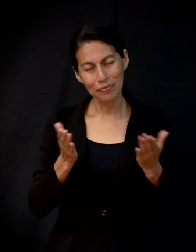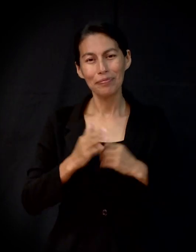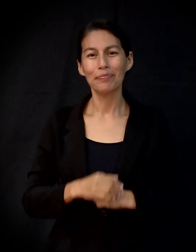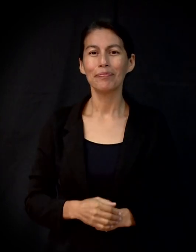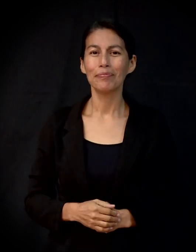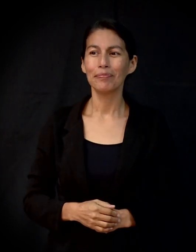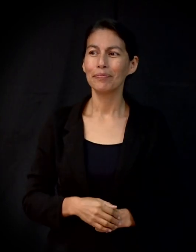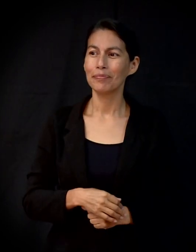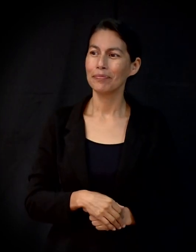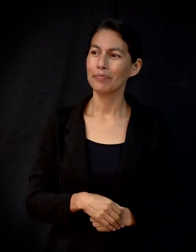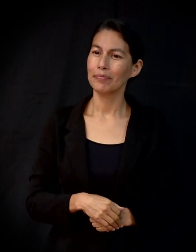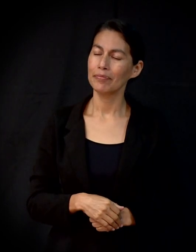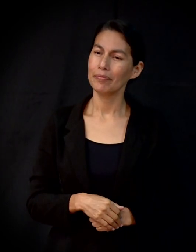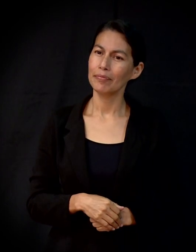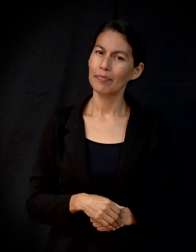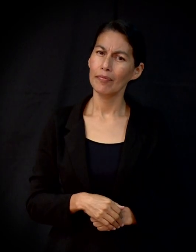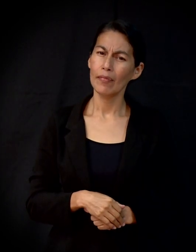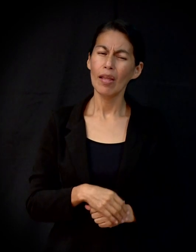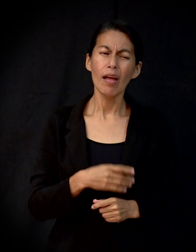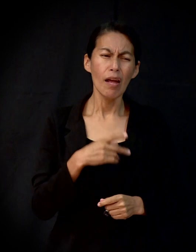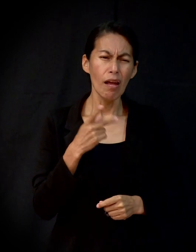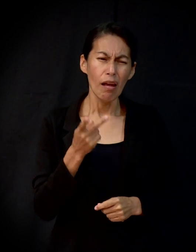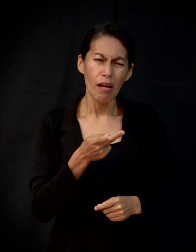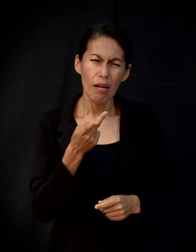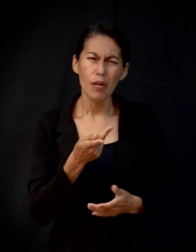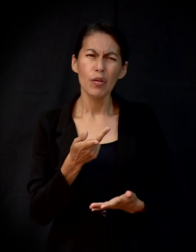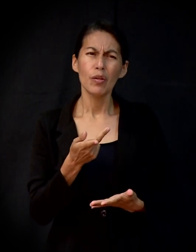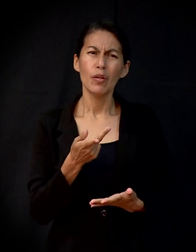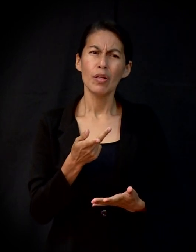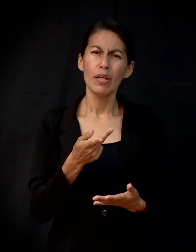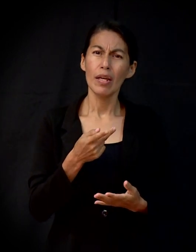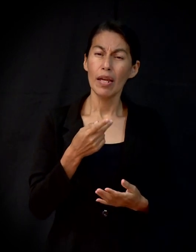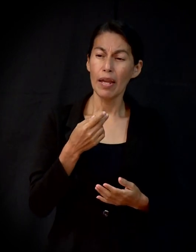todos. Y de su experiencia, ¿qué